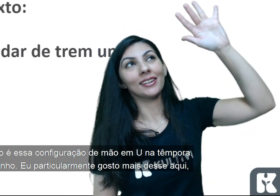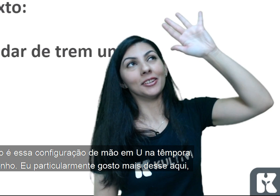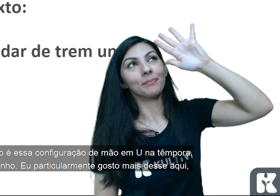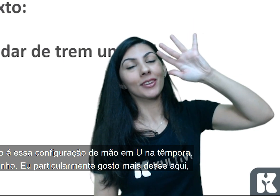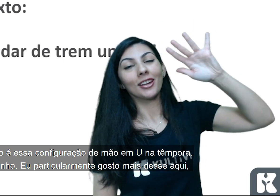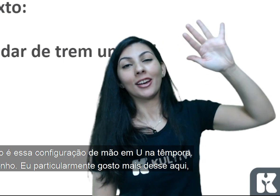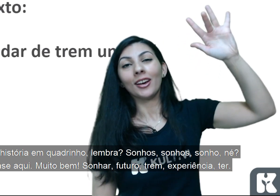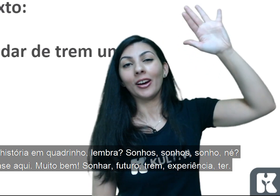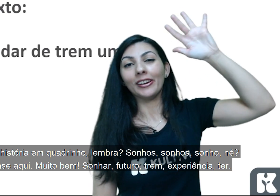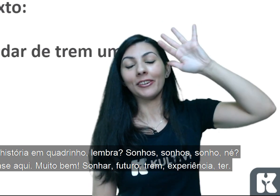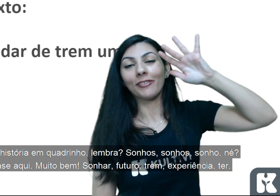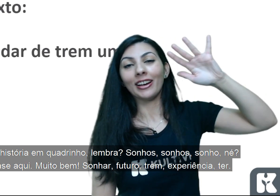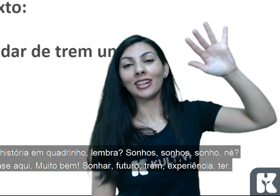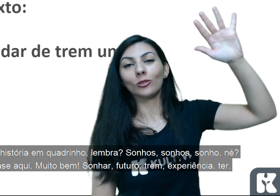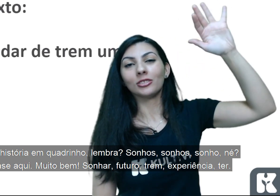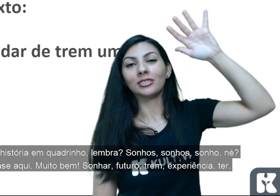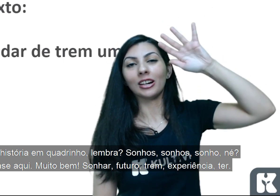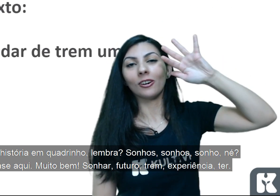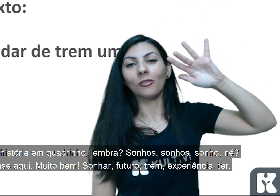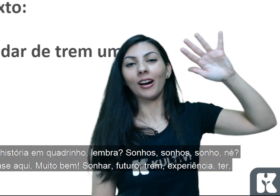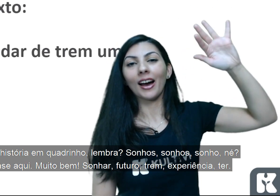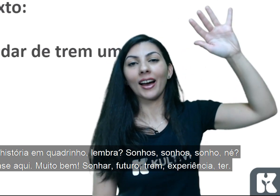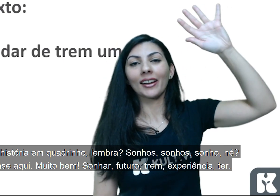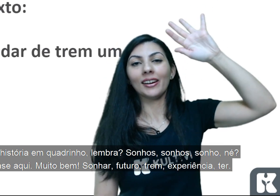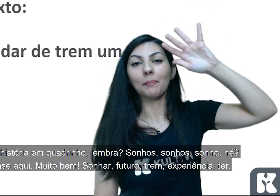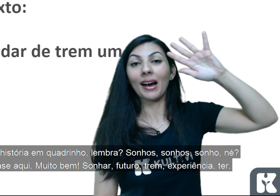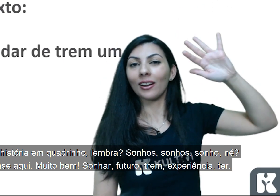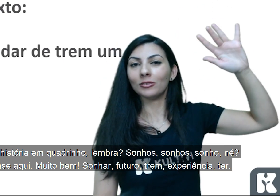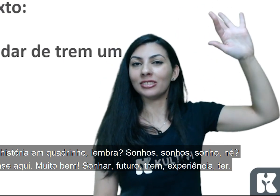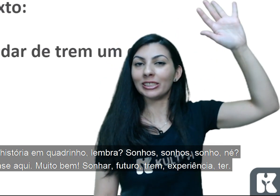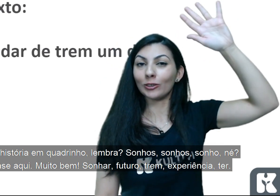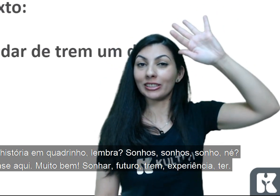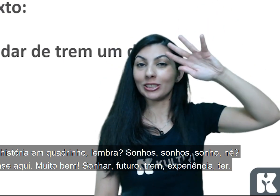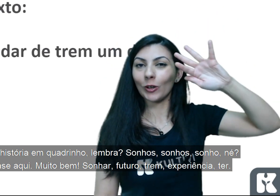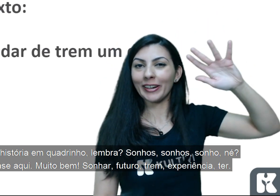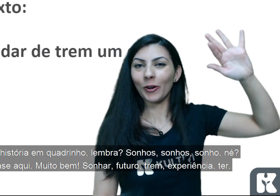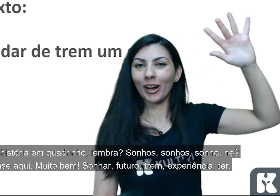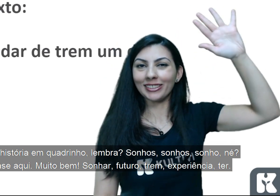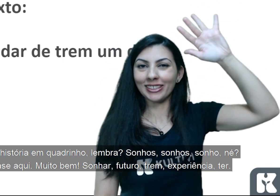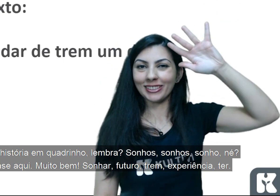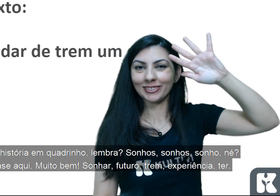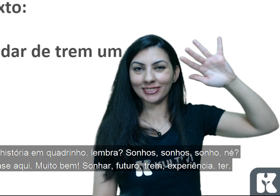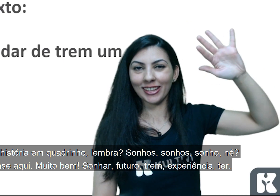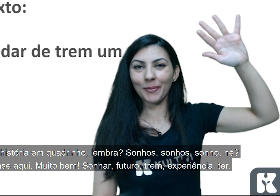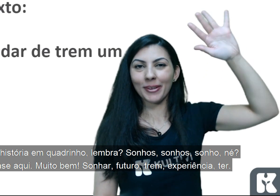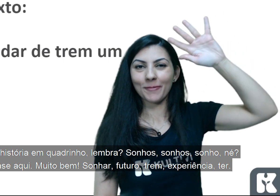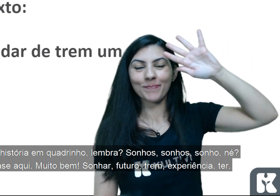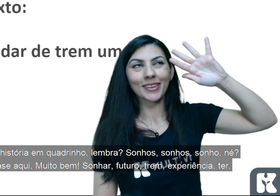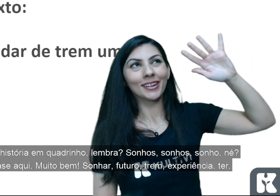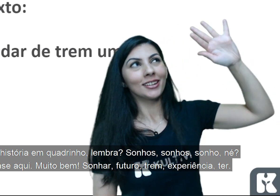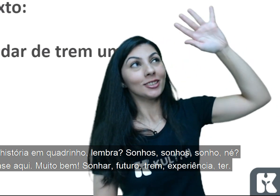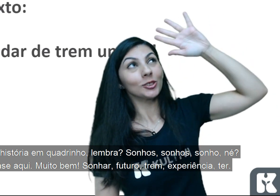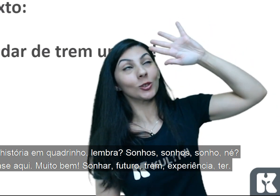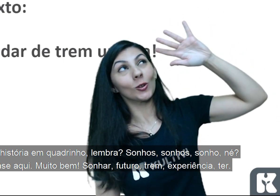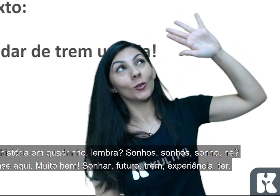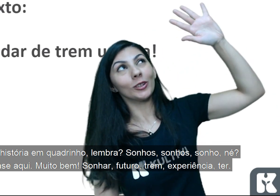desse aqui Ele faz alusão àquele balãozinho de história em quadrinhos, lembra?